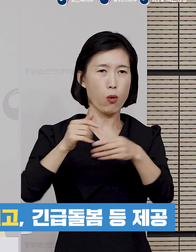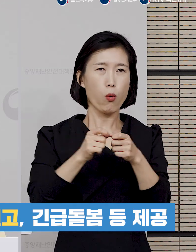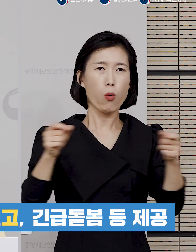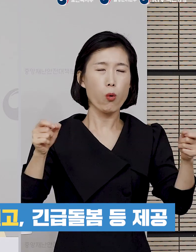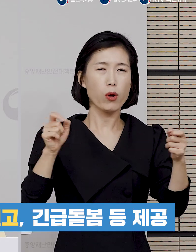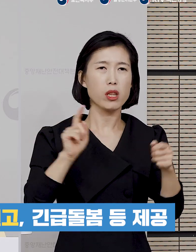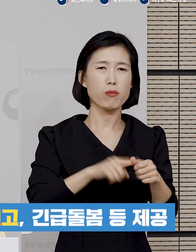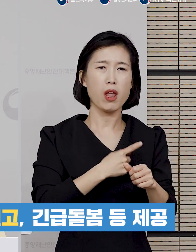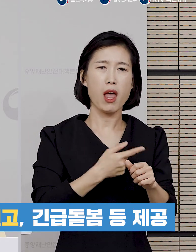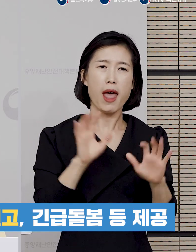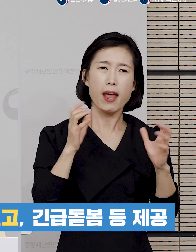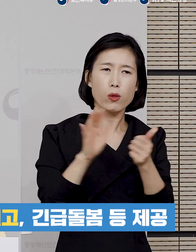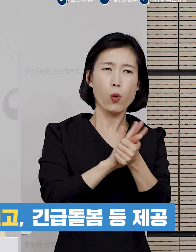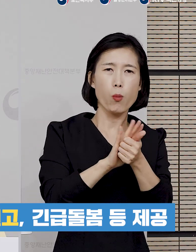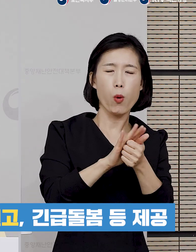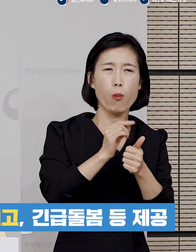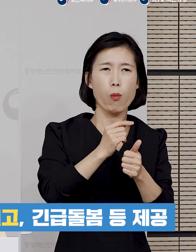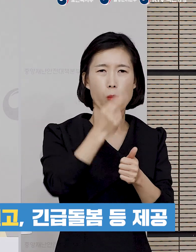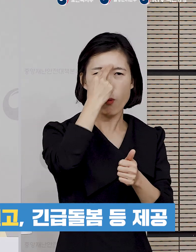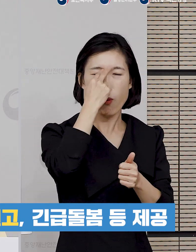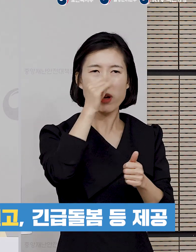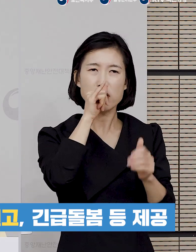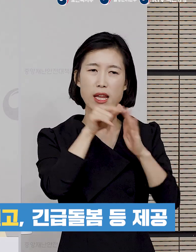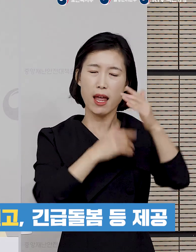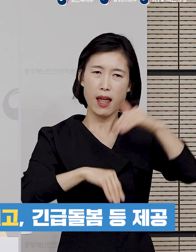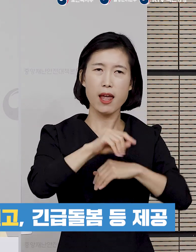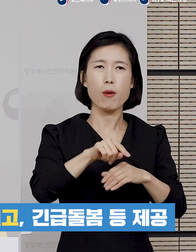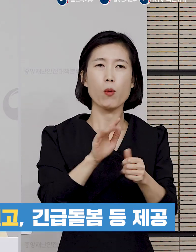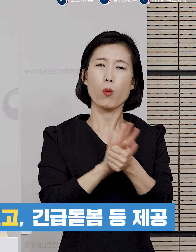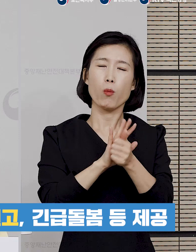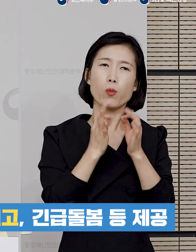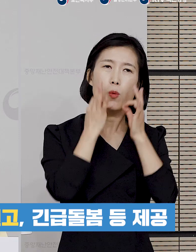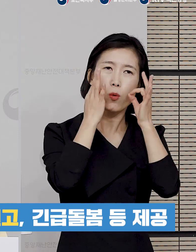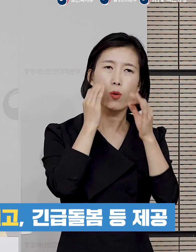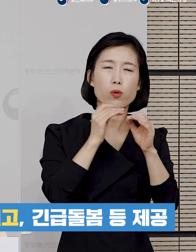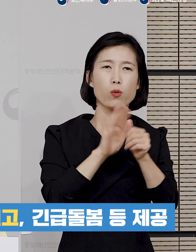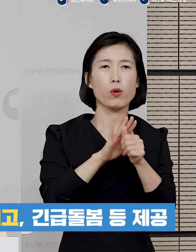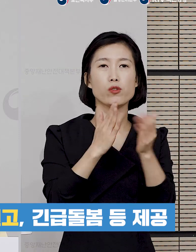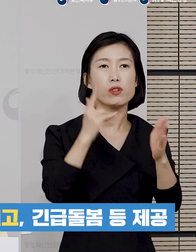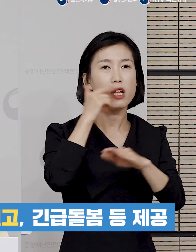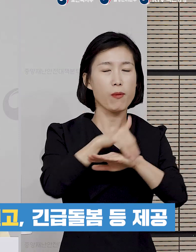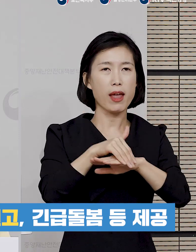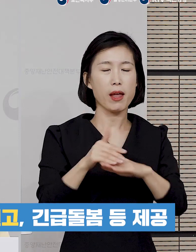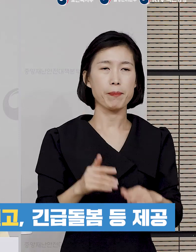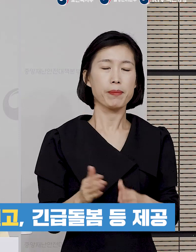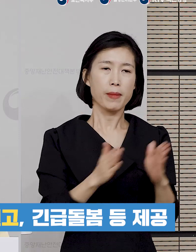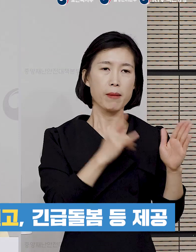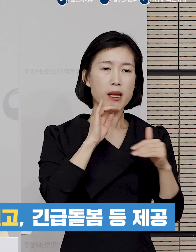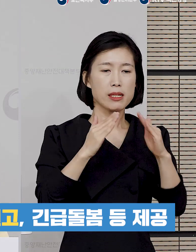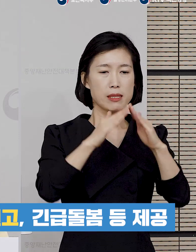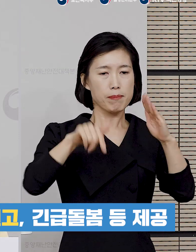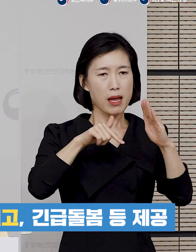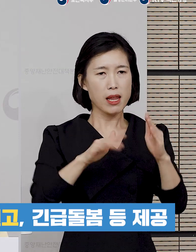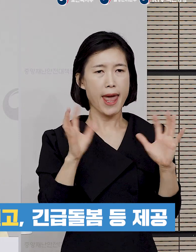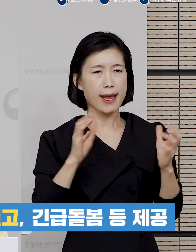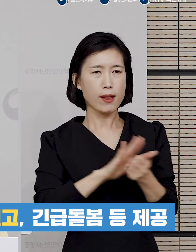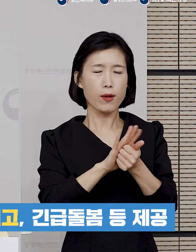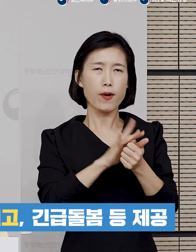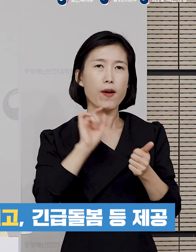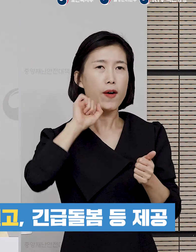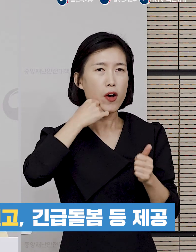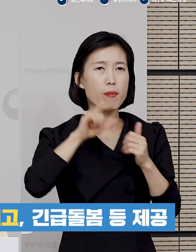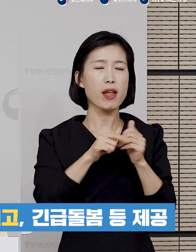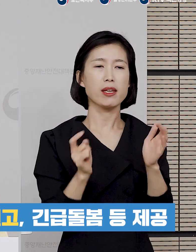휴간 장기화로 인한 돌봄 공백이 발생하지 않도록 노력하겠습니다 가족 내 돌 범이 어려운